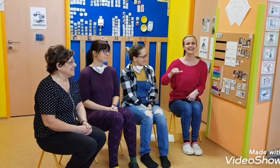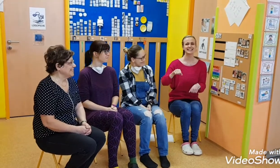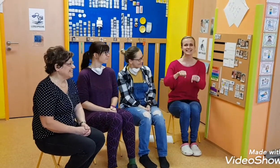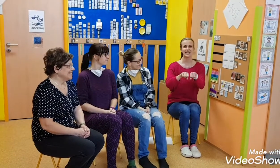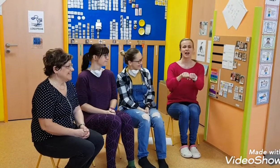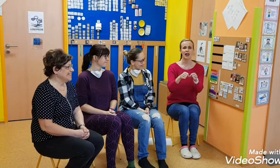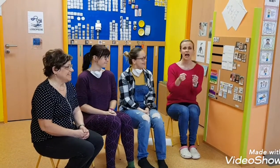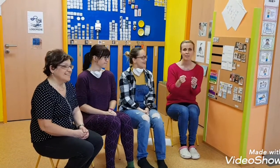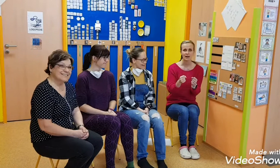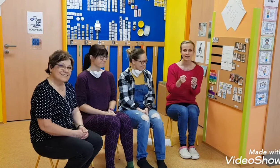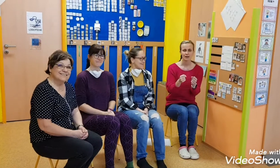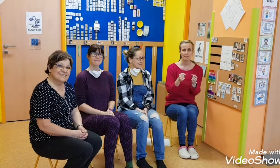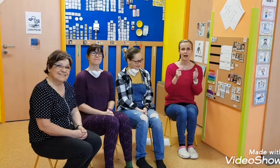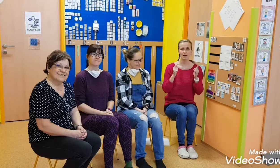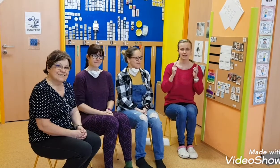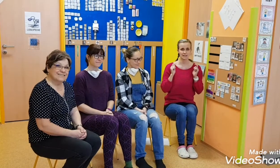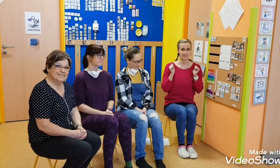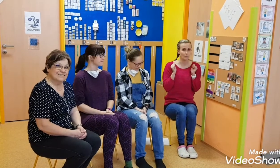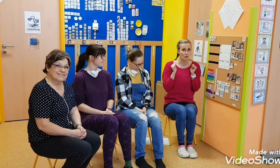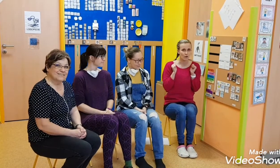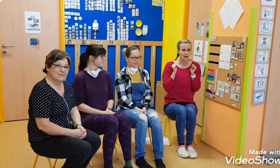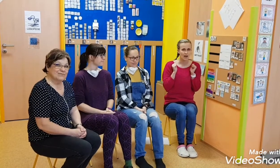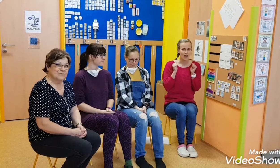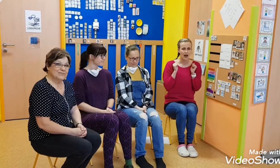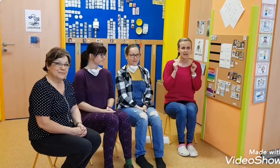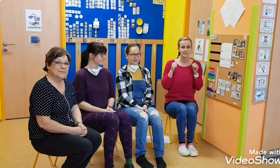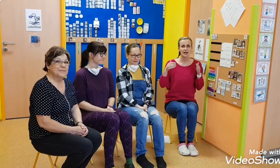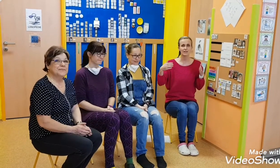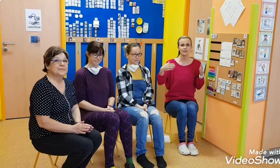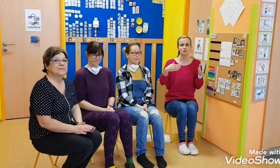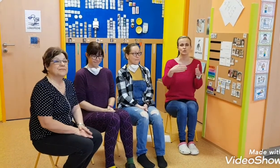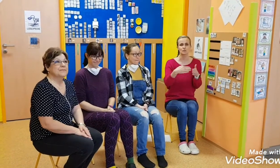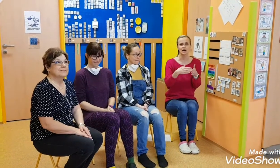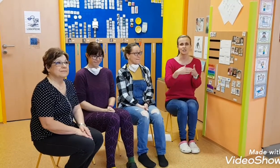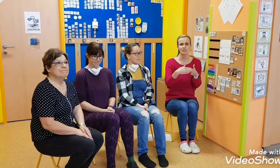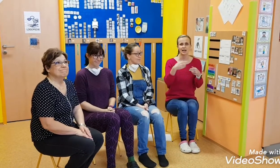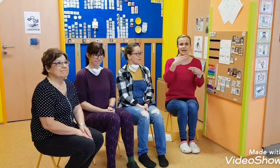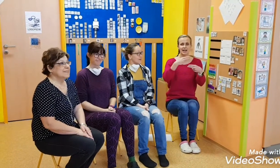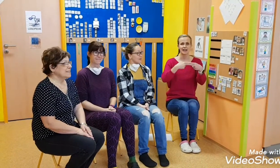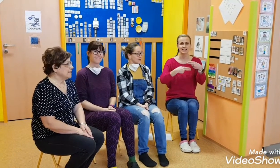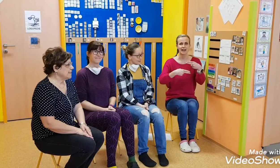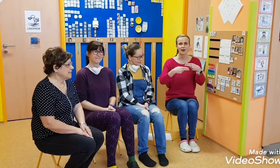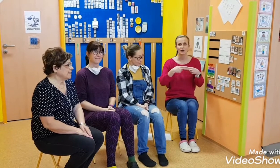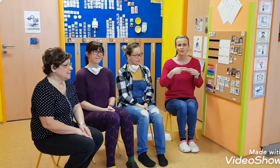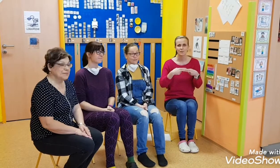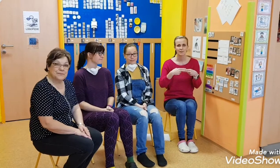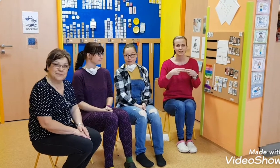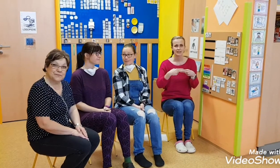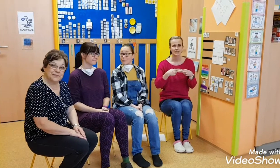který se láme. Máme zimu, ale za chviličku začne jaro. Tak